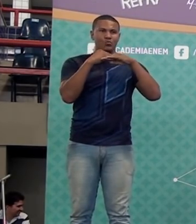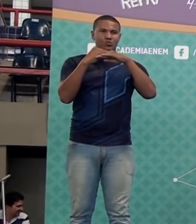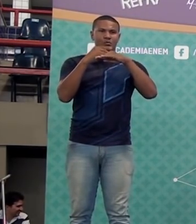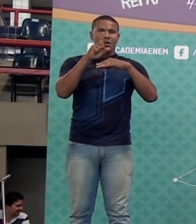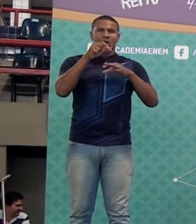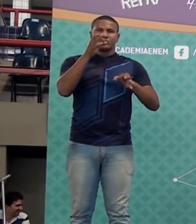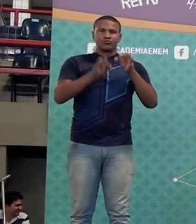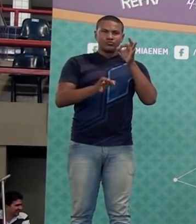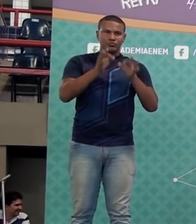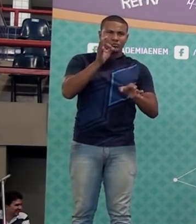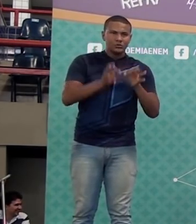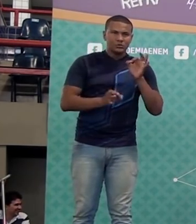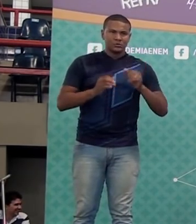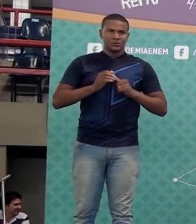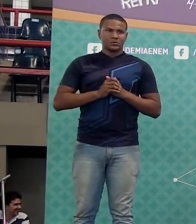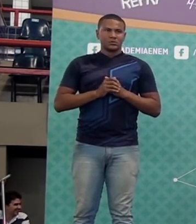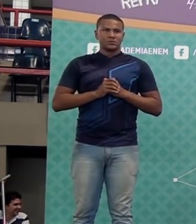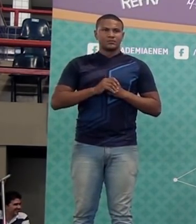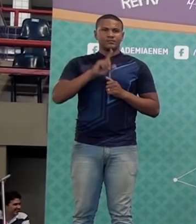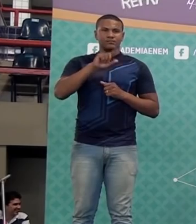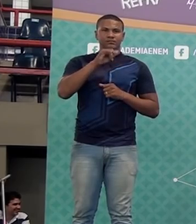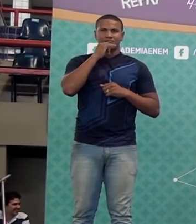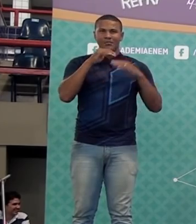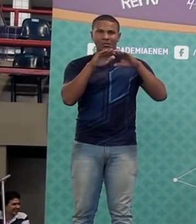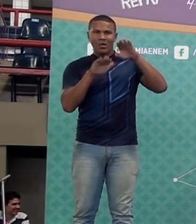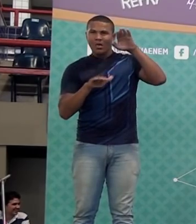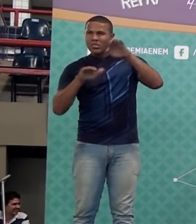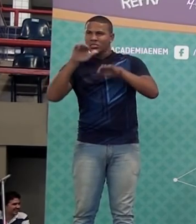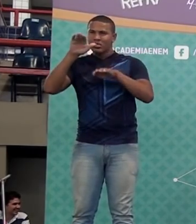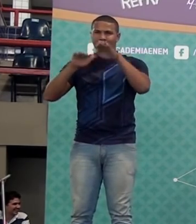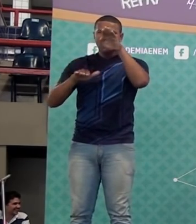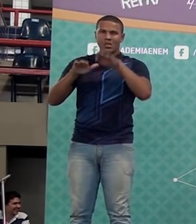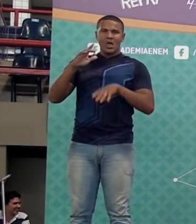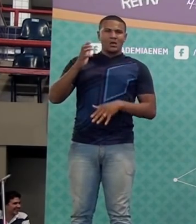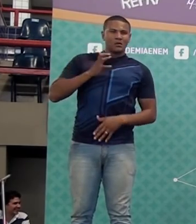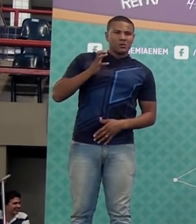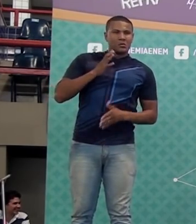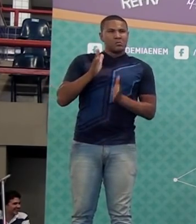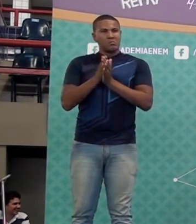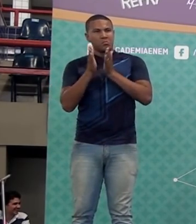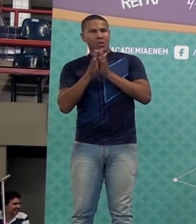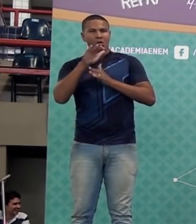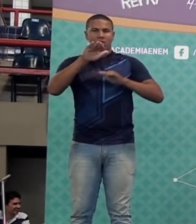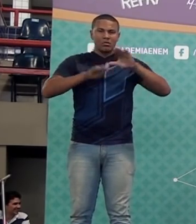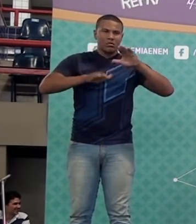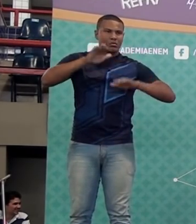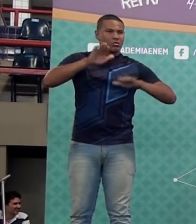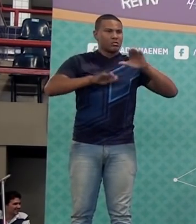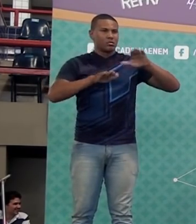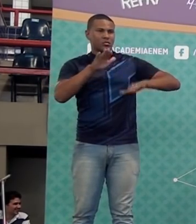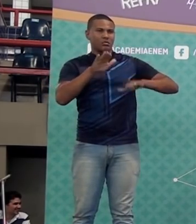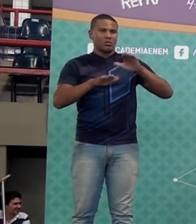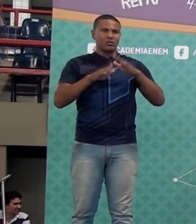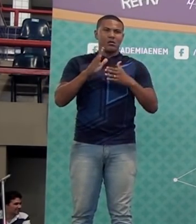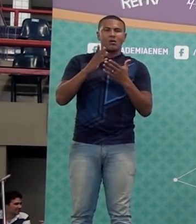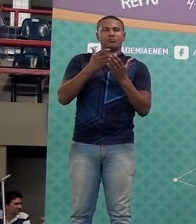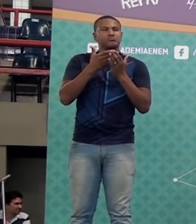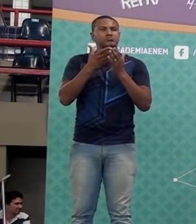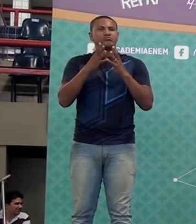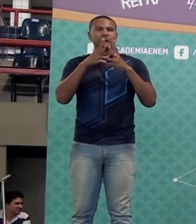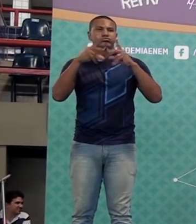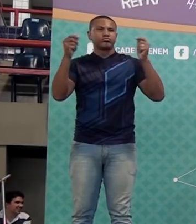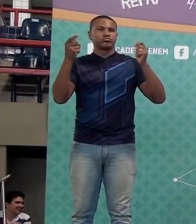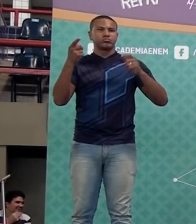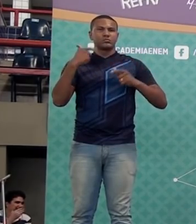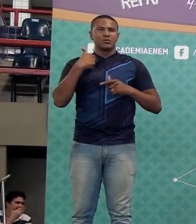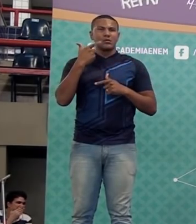justiça social, por menos desigualdades entre as pessoas, quem acredita que é possível dividir pão e poesia por igual.